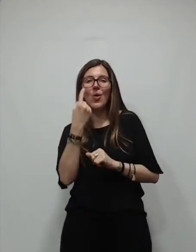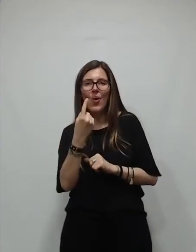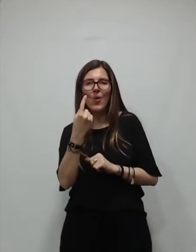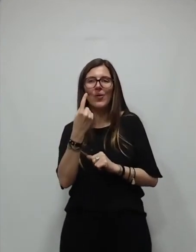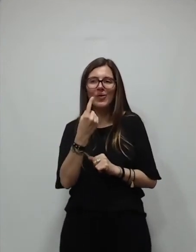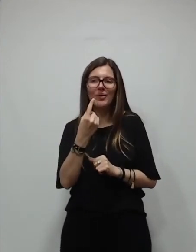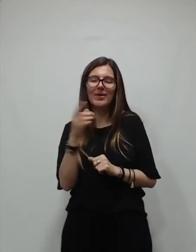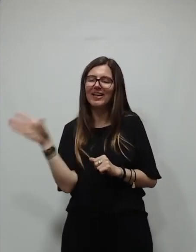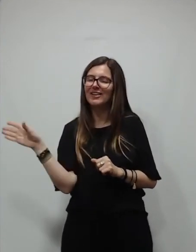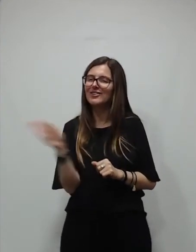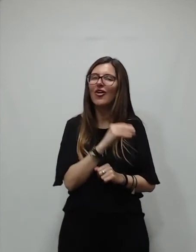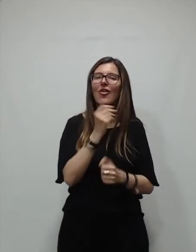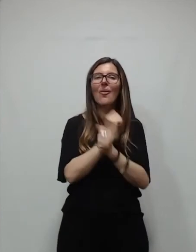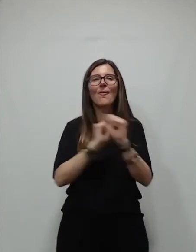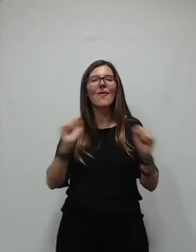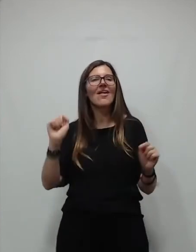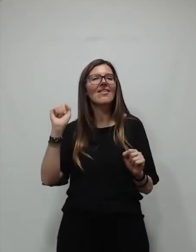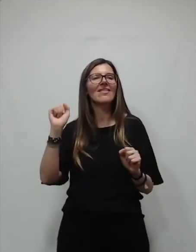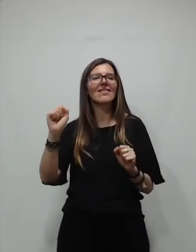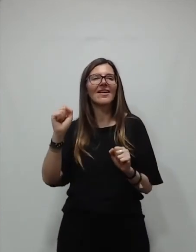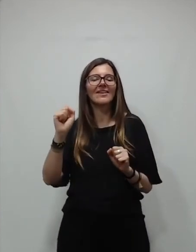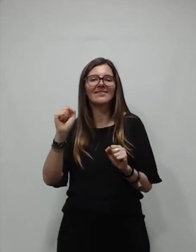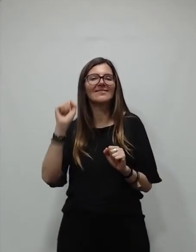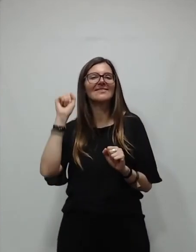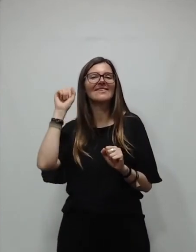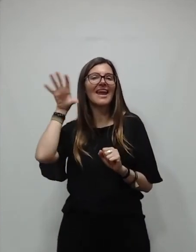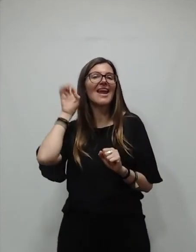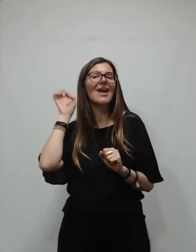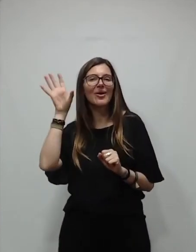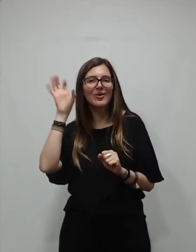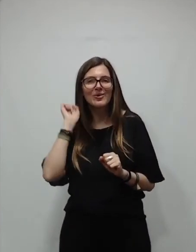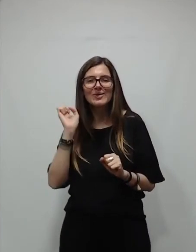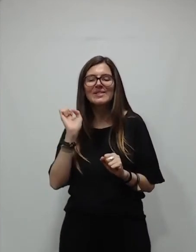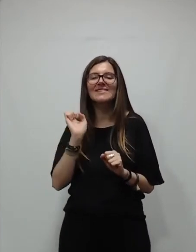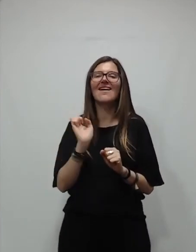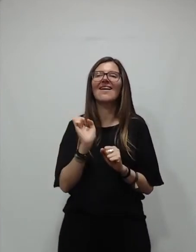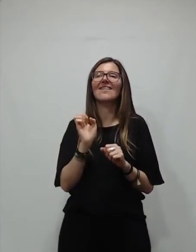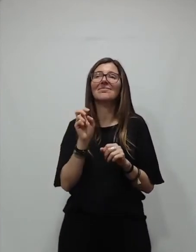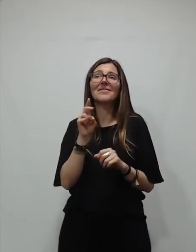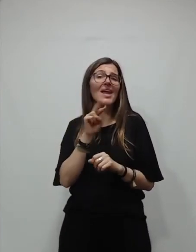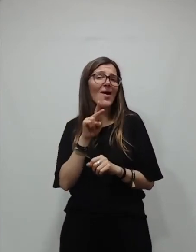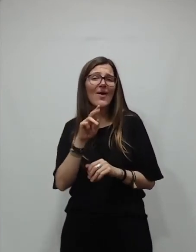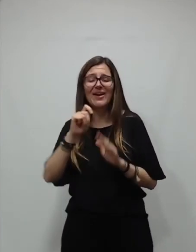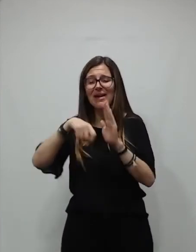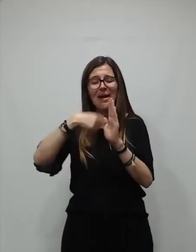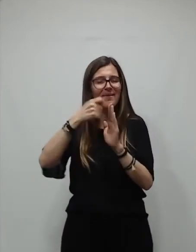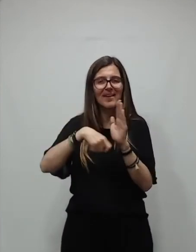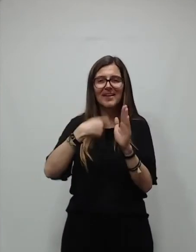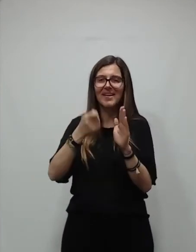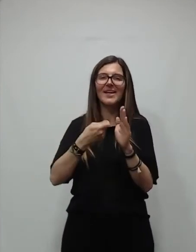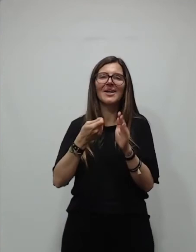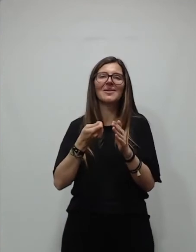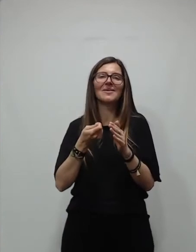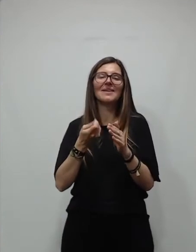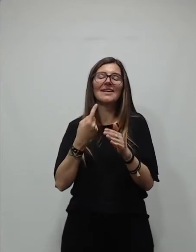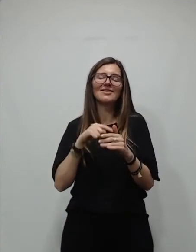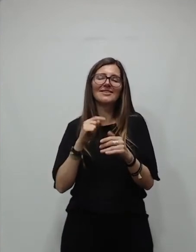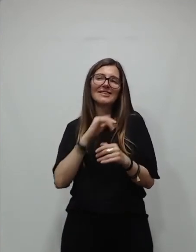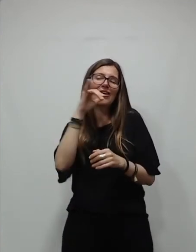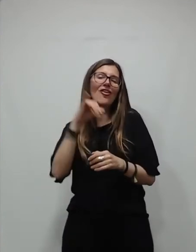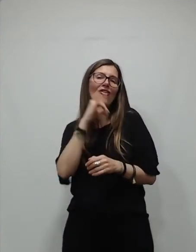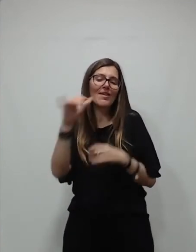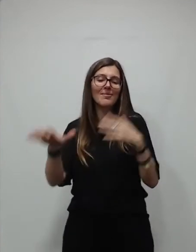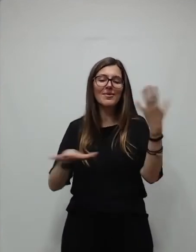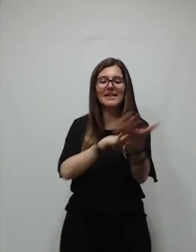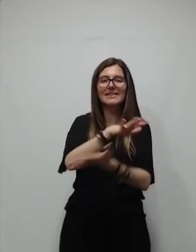el mundo, como una película, con los diferentes lenguajes, lo que significa vivir y hacer de esta sociedad